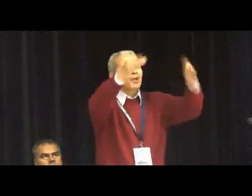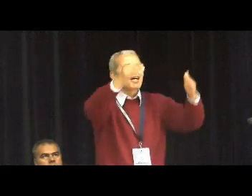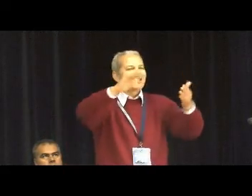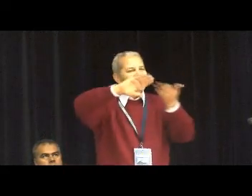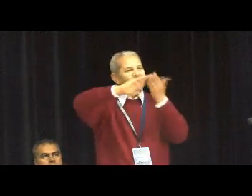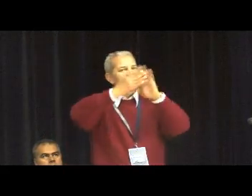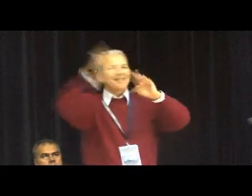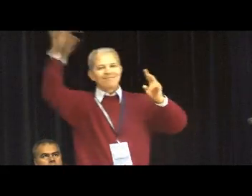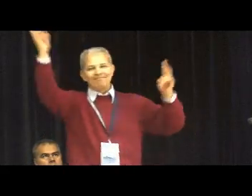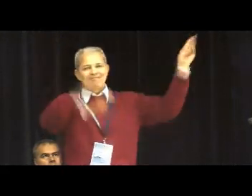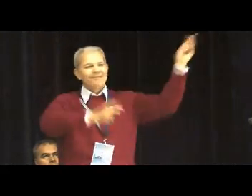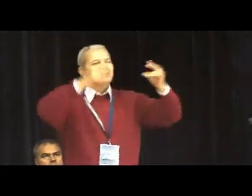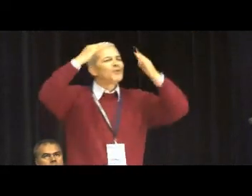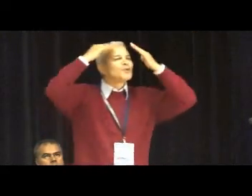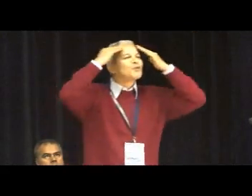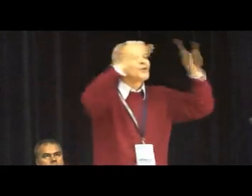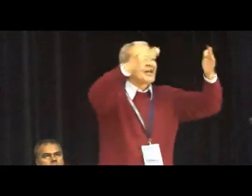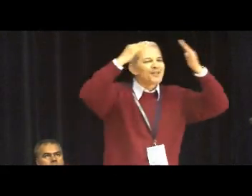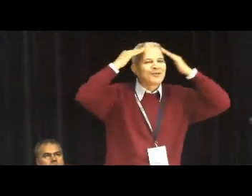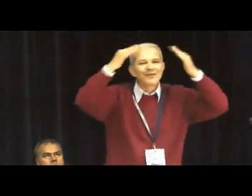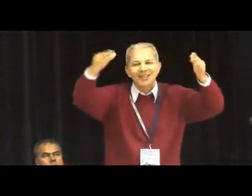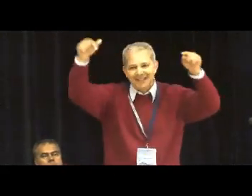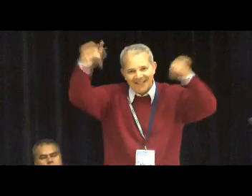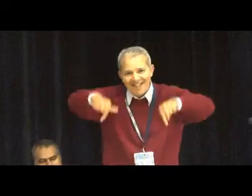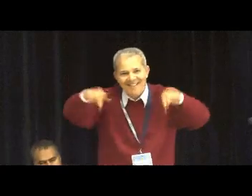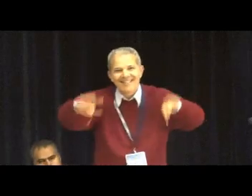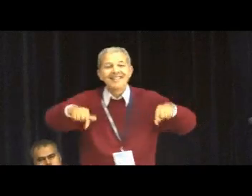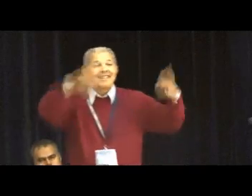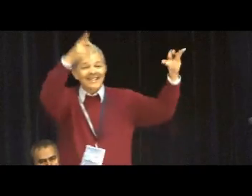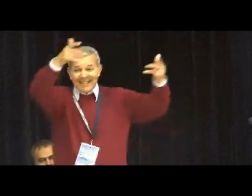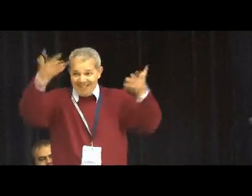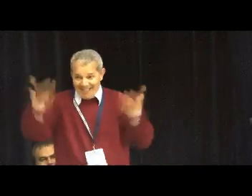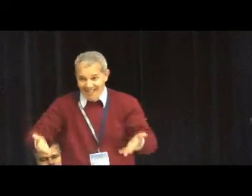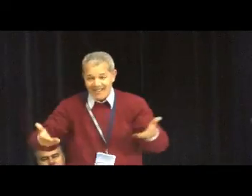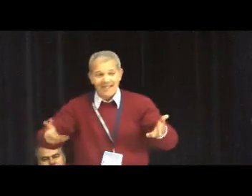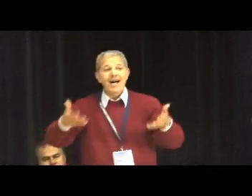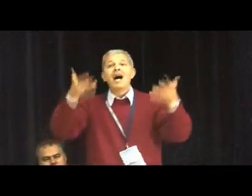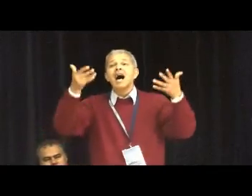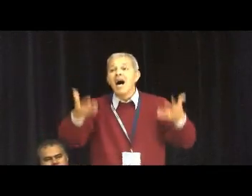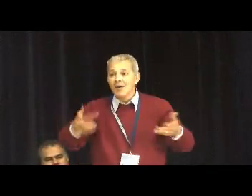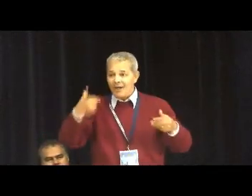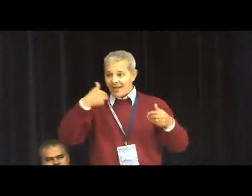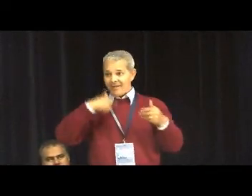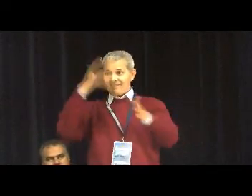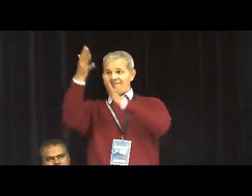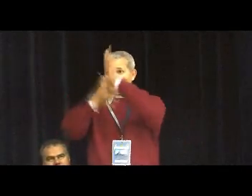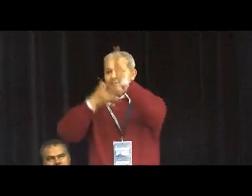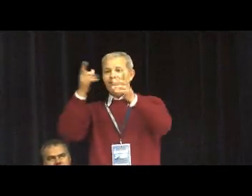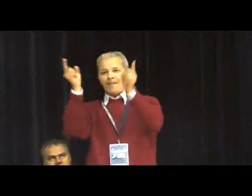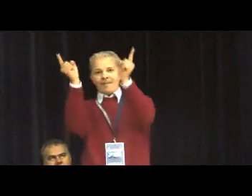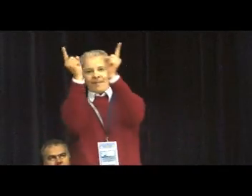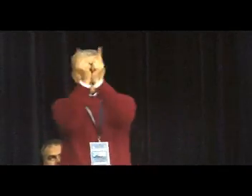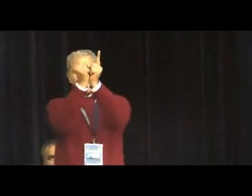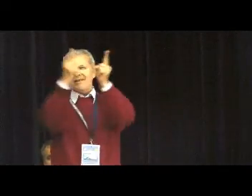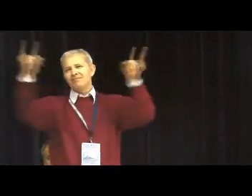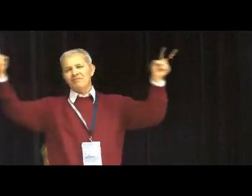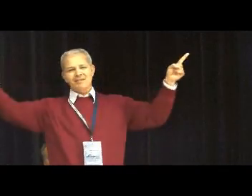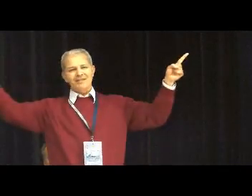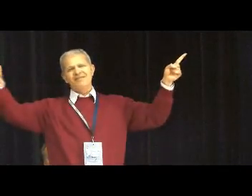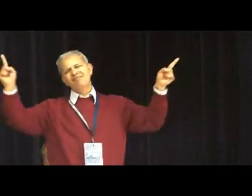حاضرة وحييها بحرارة. تنشكر الرؤساء اللي حاضرين الآن وهذه الوجوه. أنا غادي التدخل